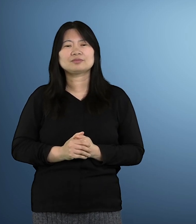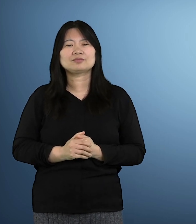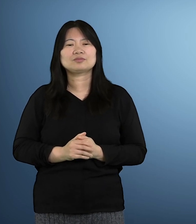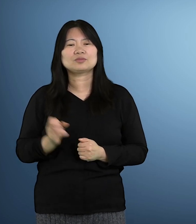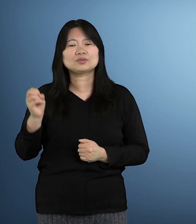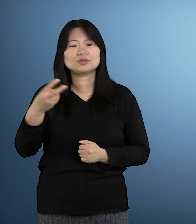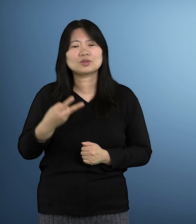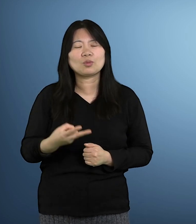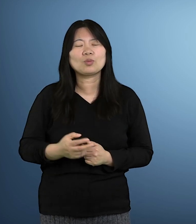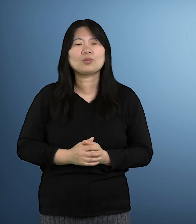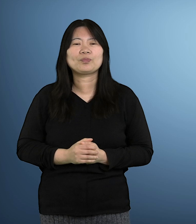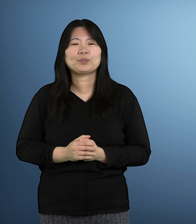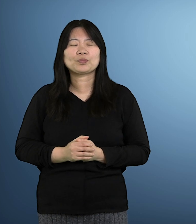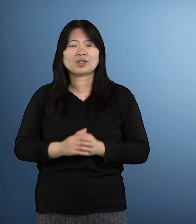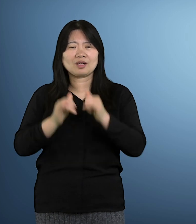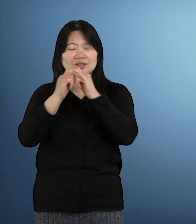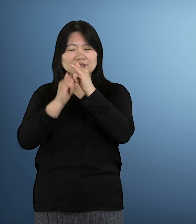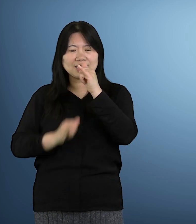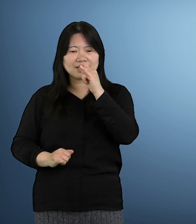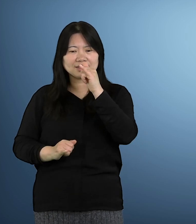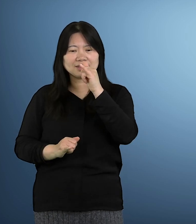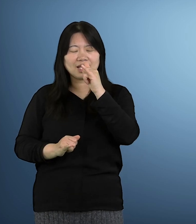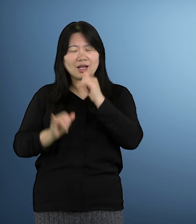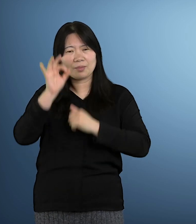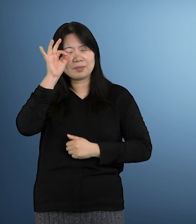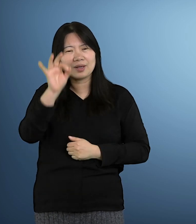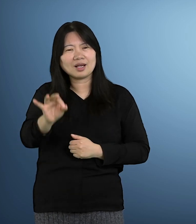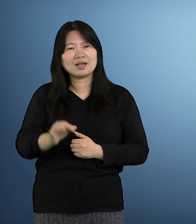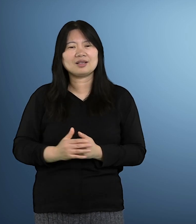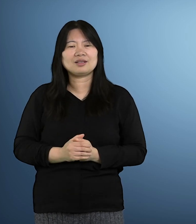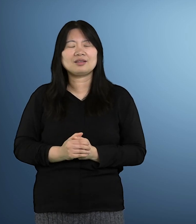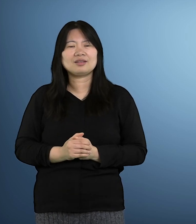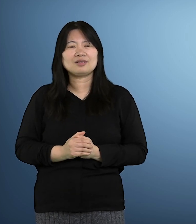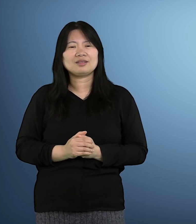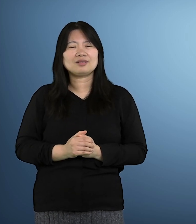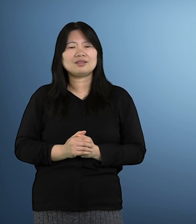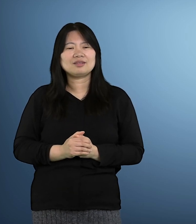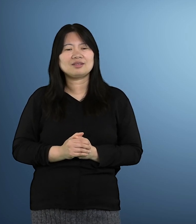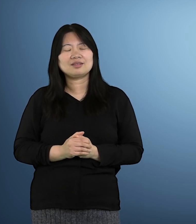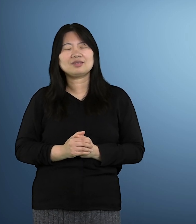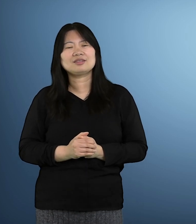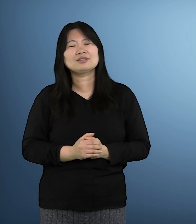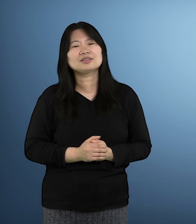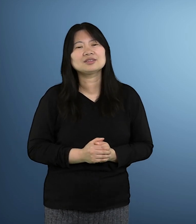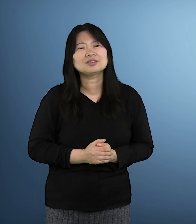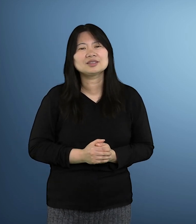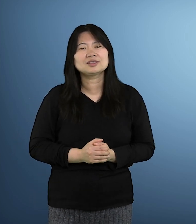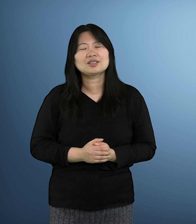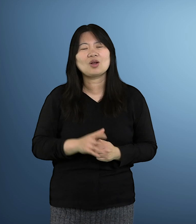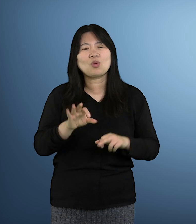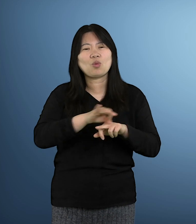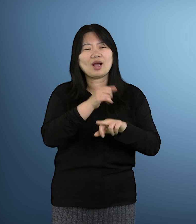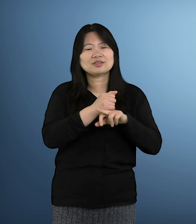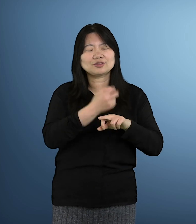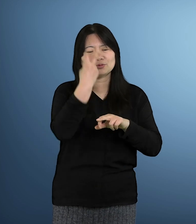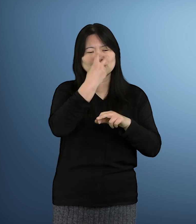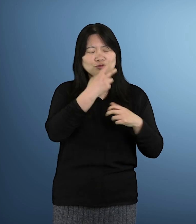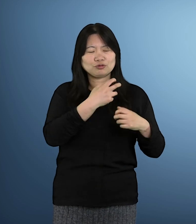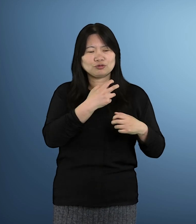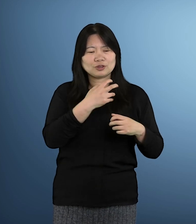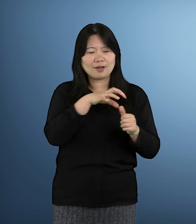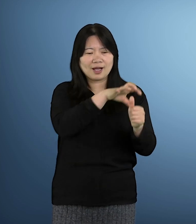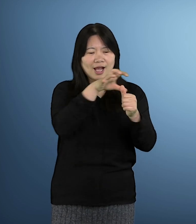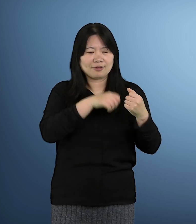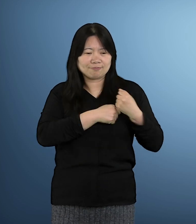심지어는 역사의 기록을 보면 이 시위대가 황제가 잘못할